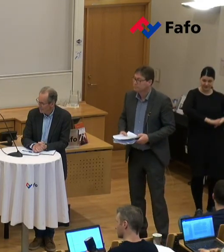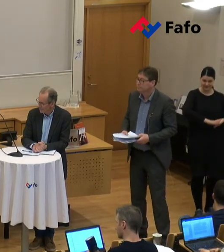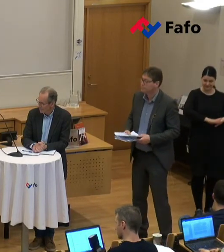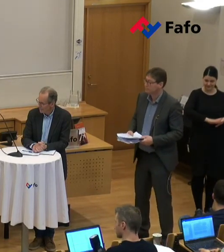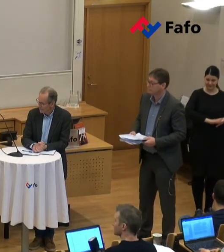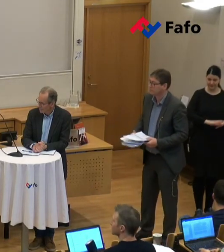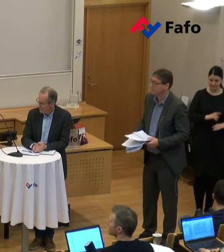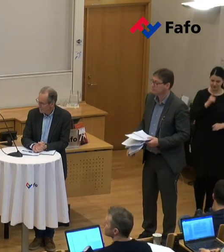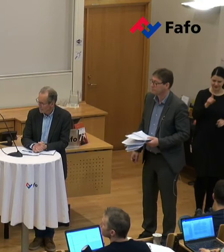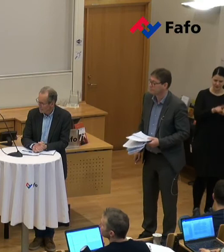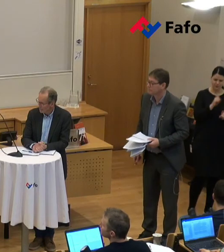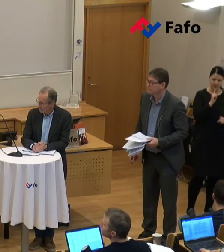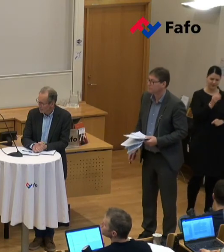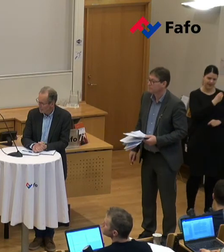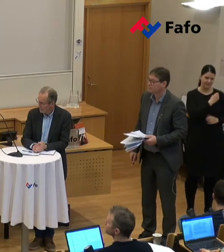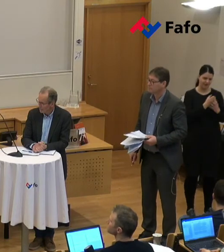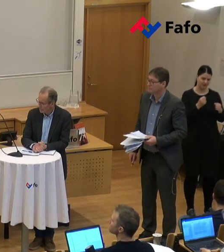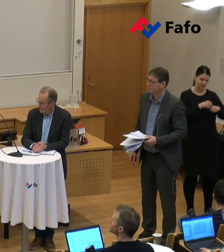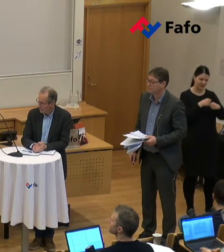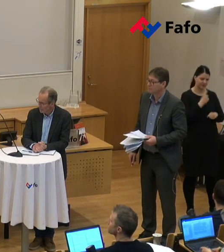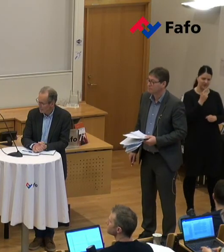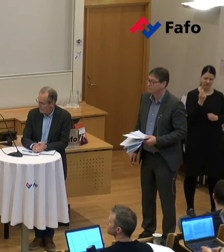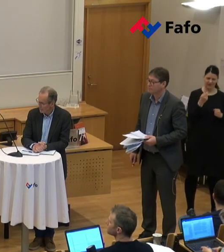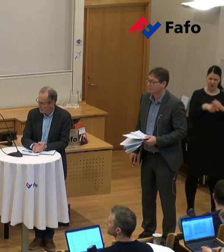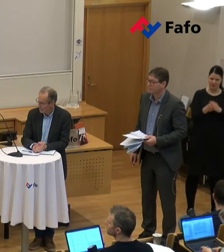en fortyrelig prosjekt som sa til meg I en pause, så sa han,